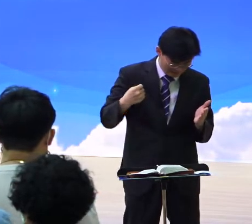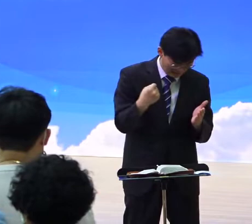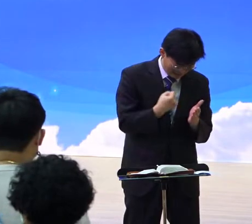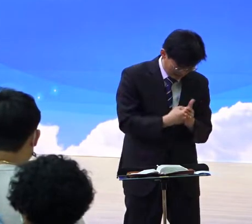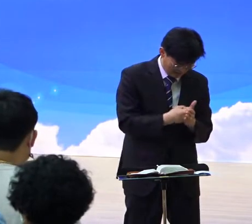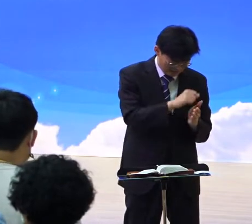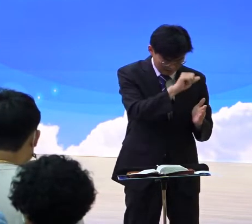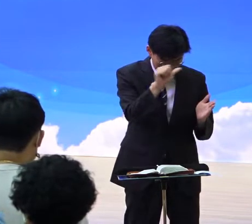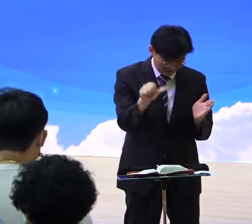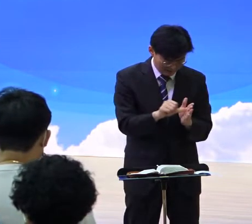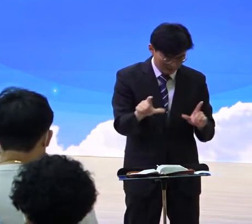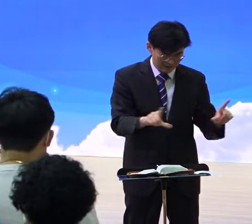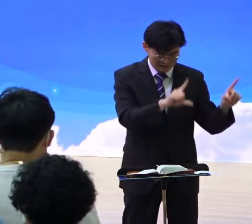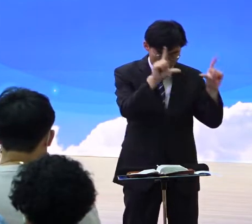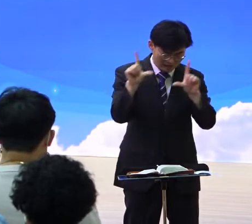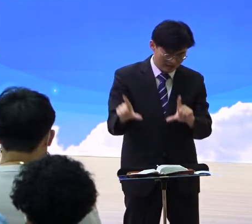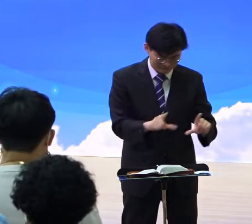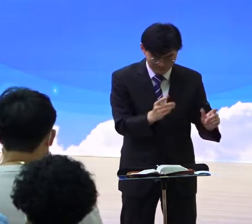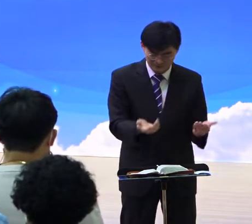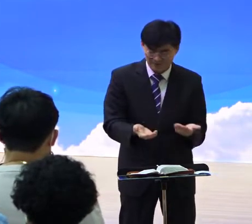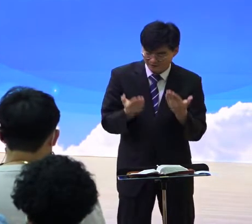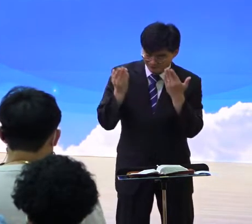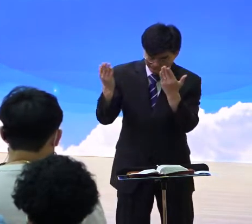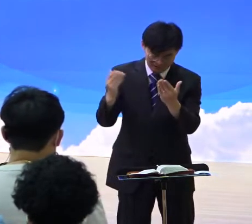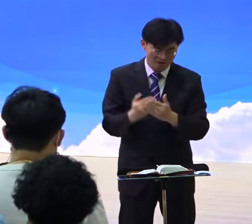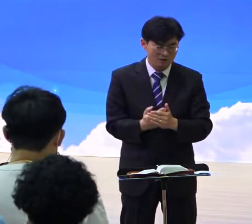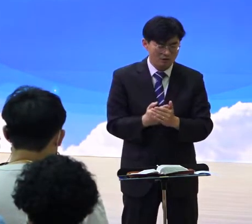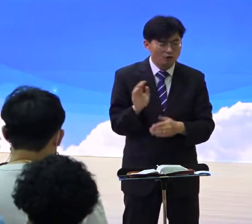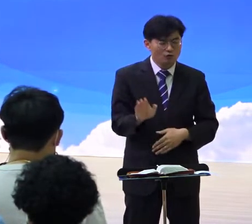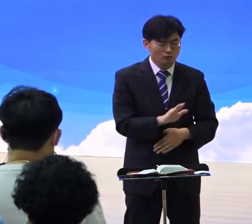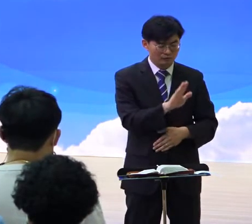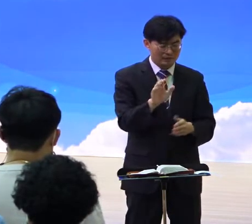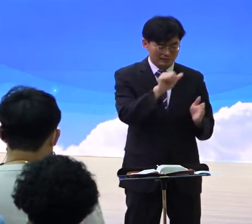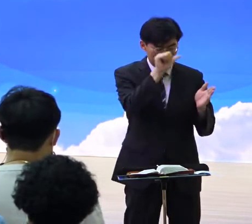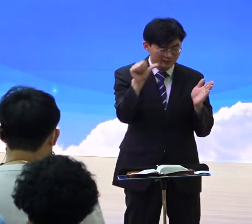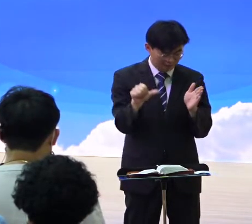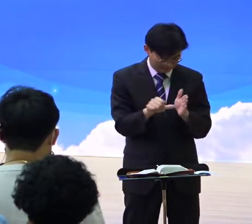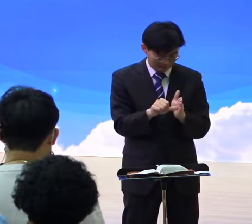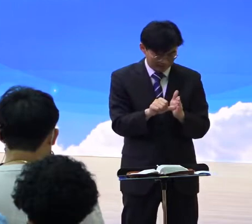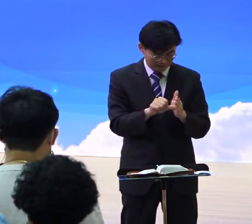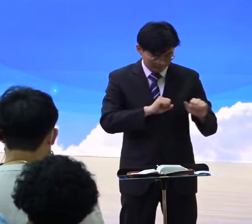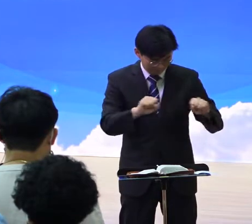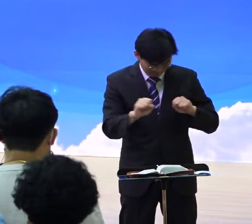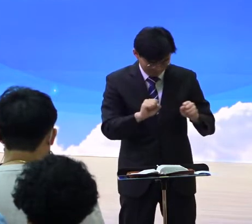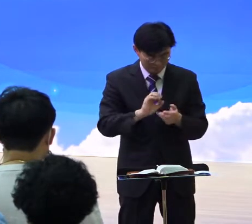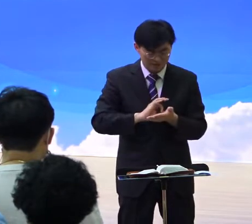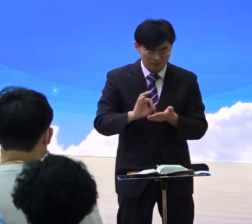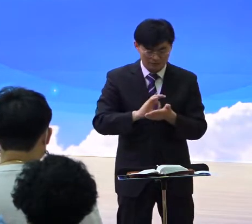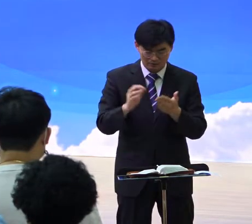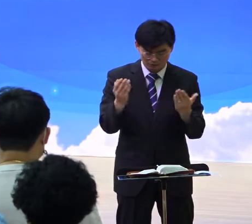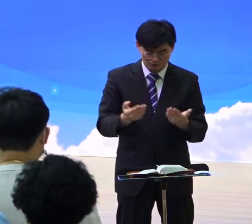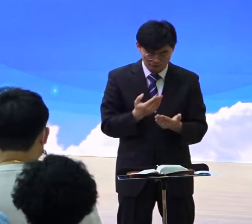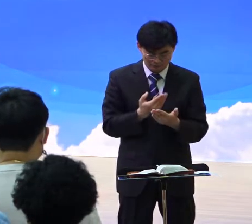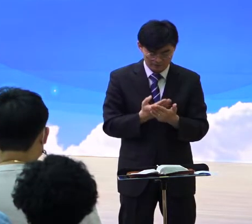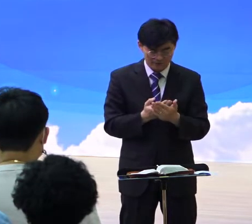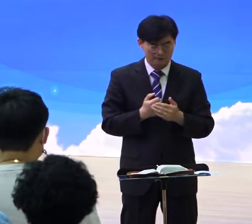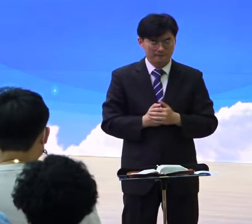드립니다. 주님, 우리의 인생과 하나님께 드린 예물을 사용하여 주셔서 이 나라 이 땅의